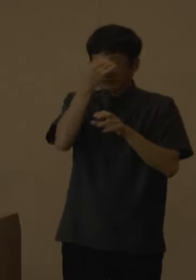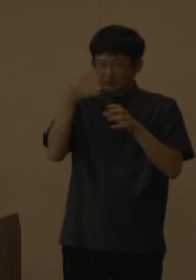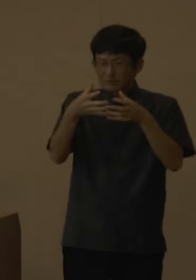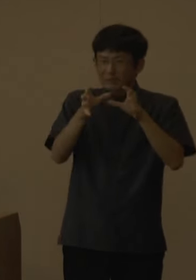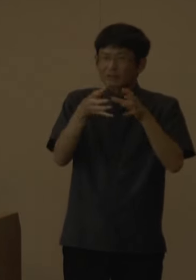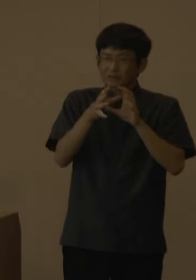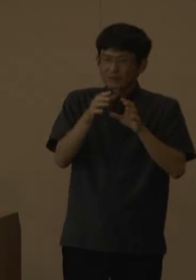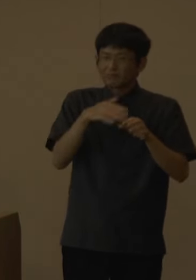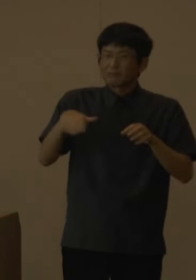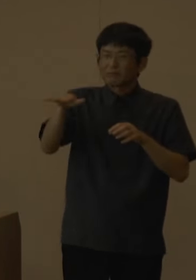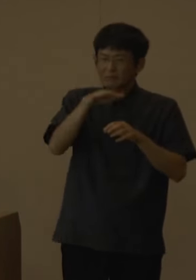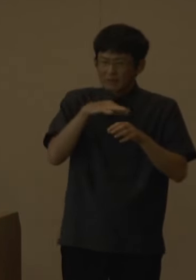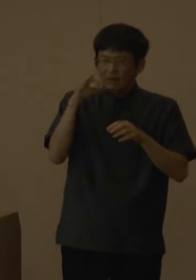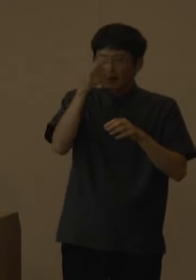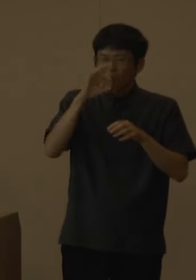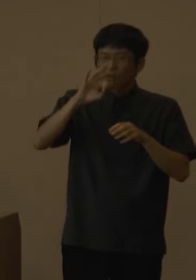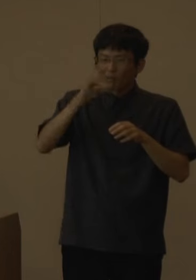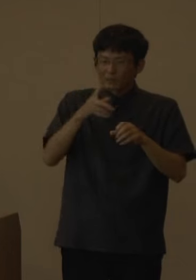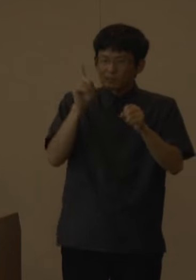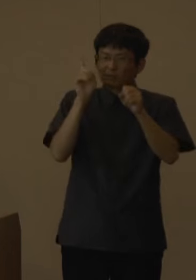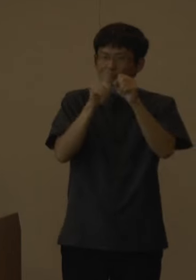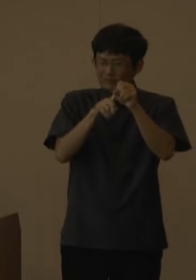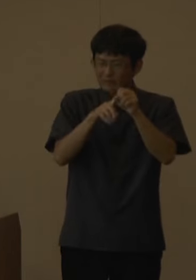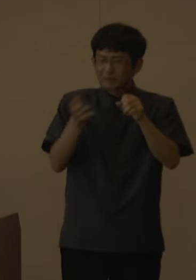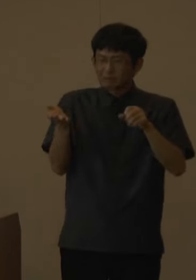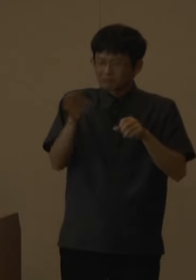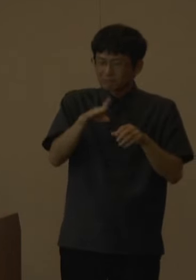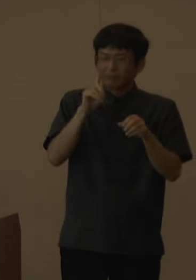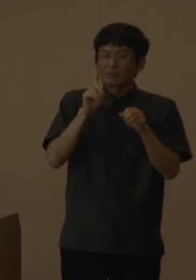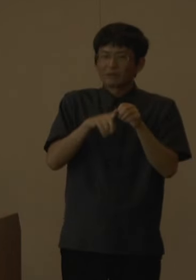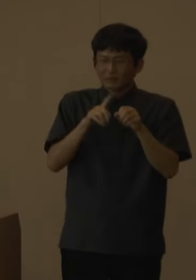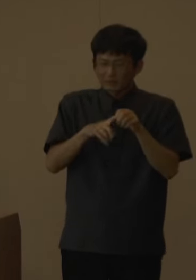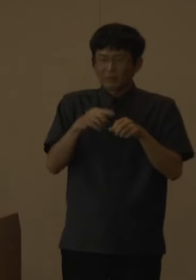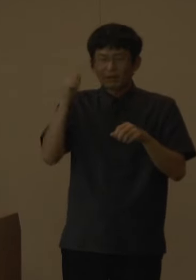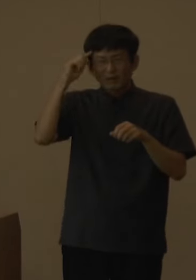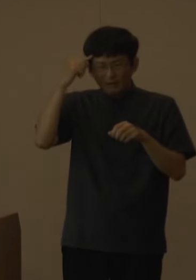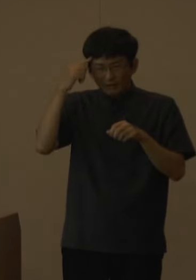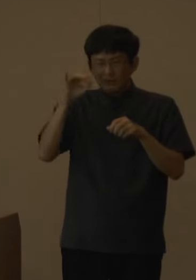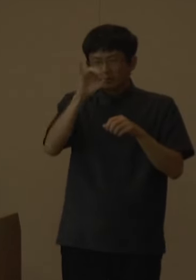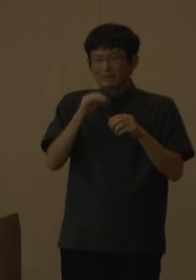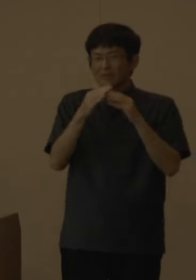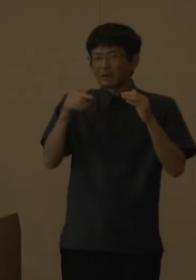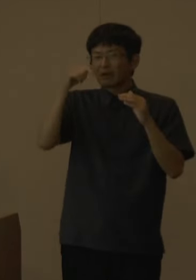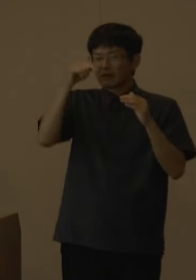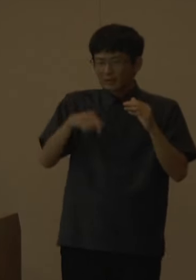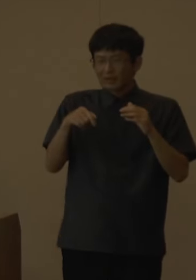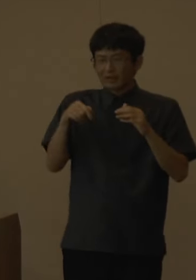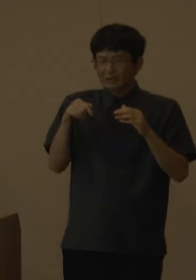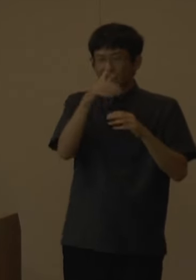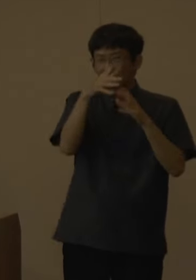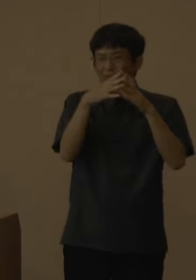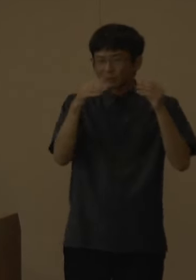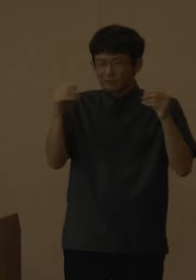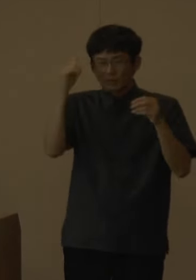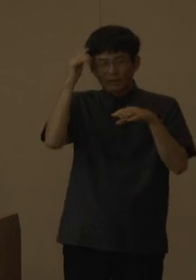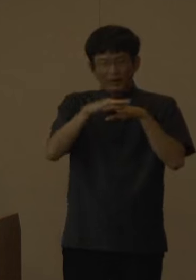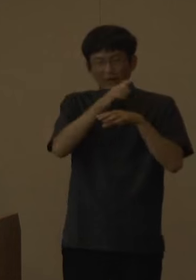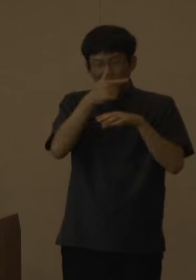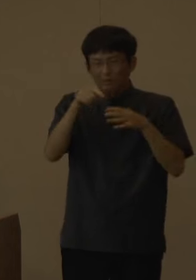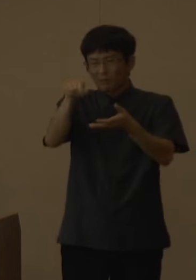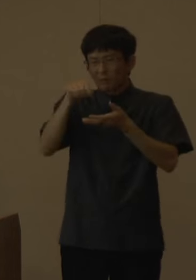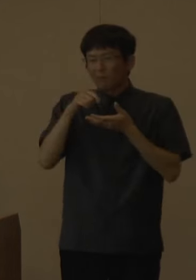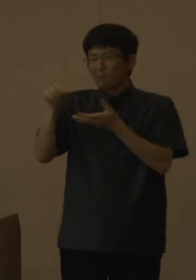目的税の導入施行に関する検討委員会において制度の詳細の議論をいただきました。また11月